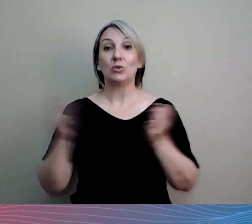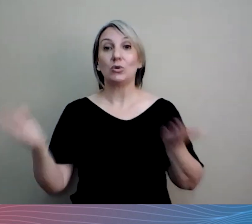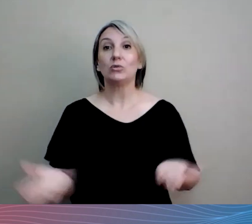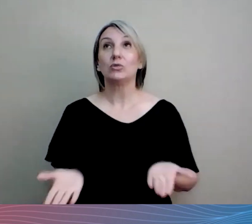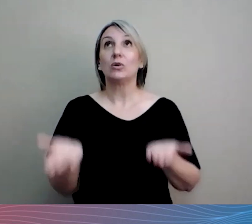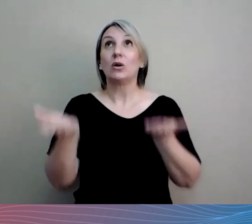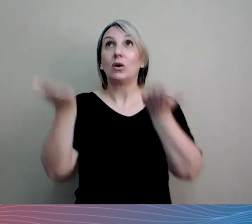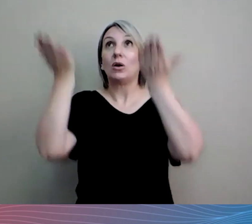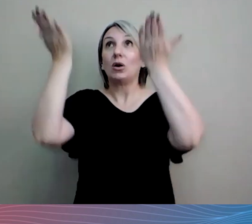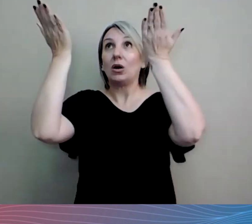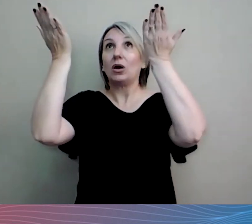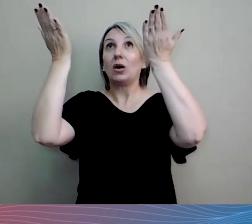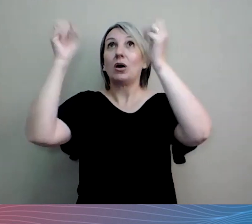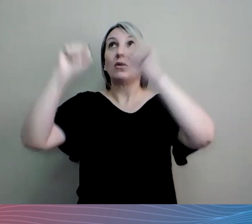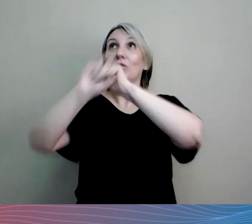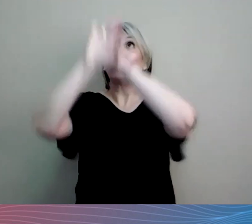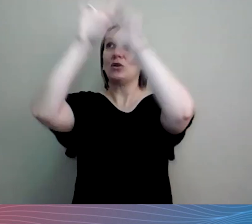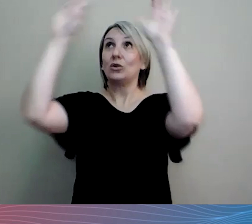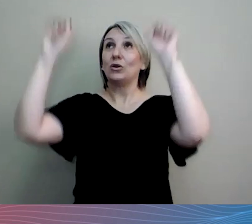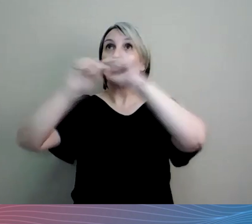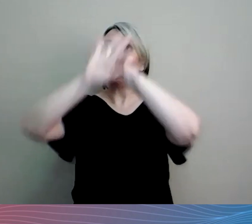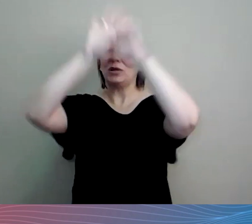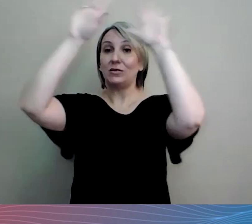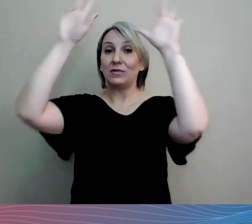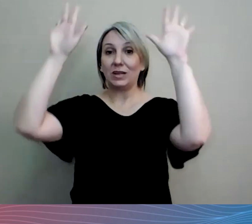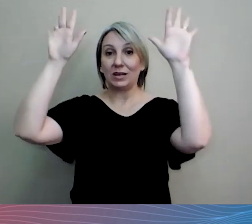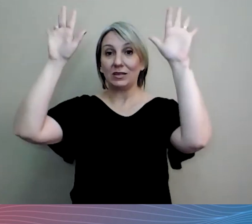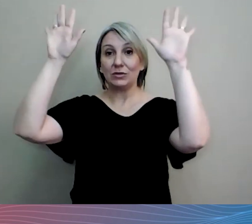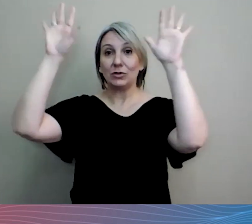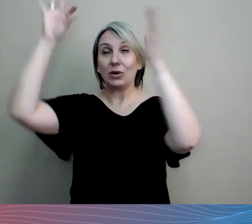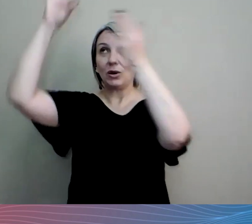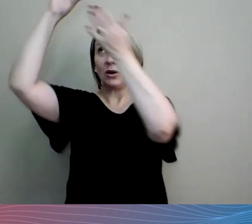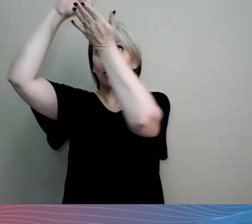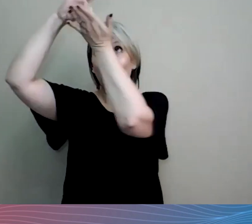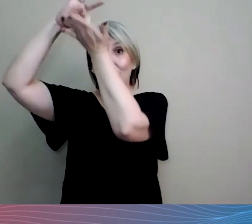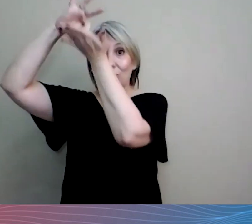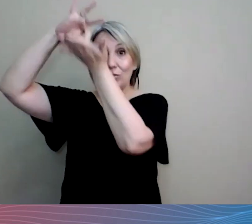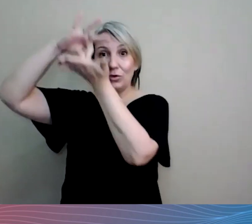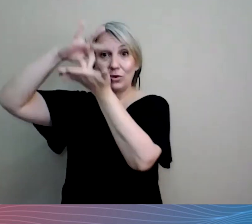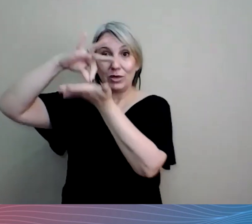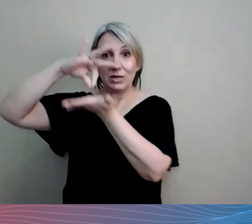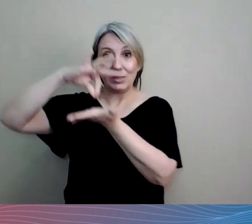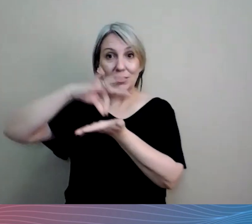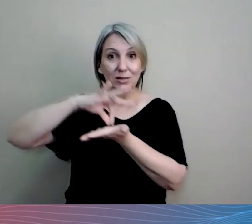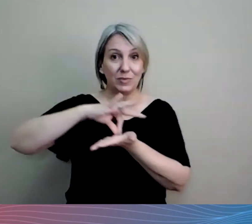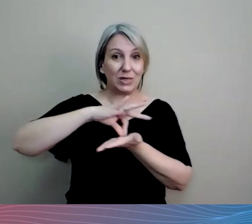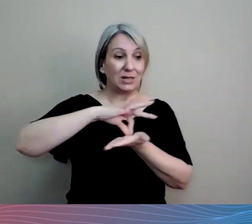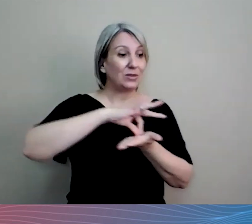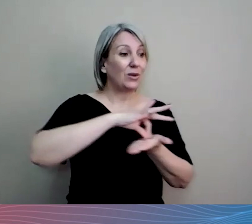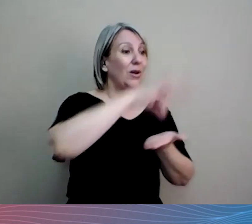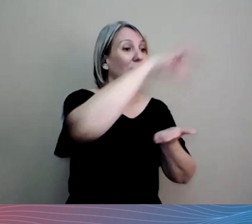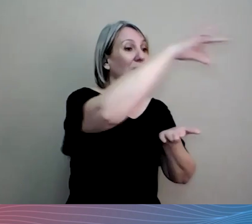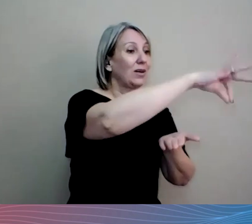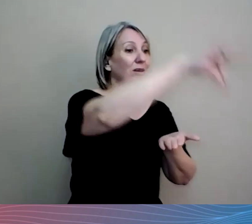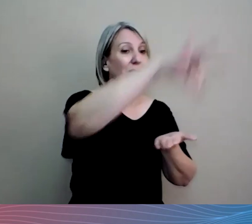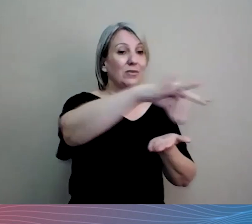tornou Espírito, entrou nos seus discípulos. Irmãos, você vê todo esse processo. Deus Pai como manancial